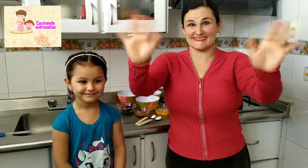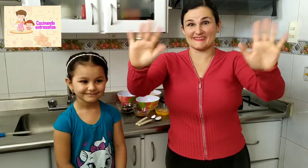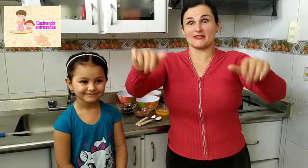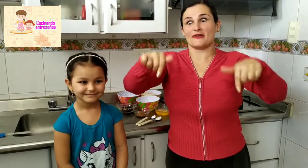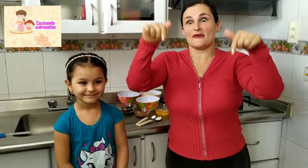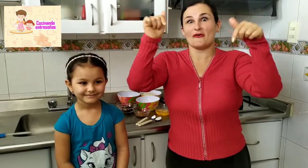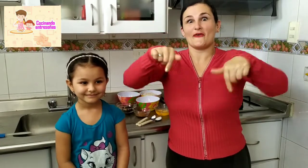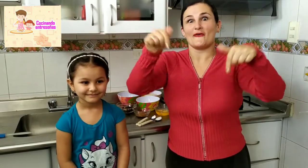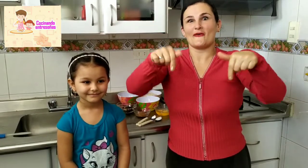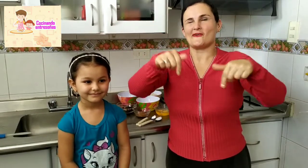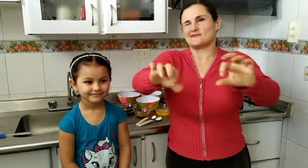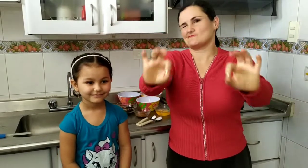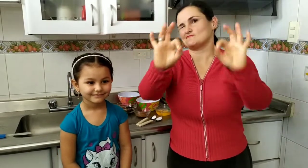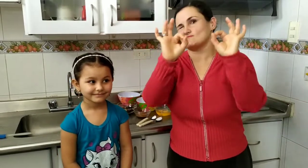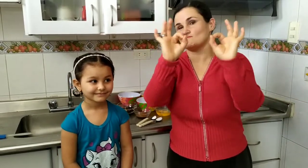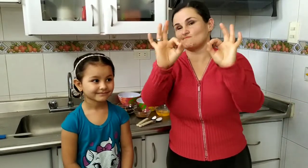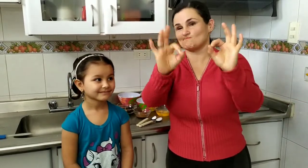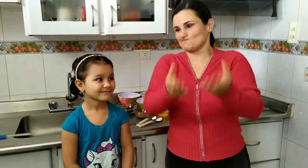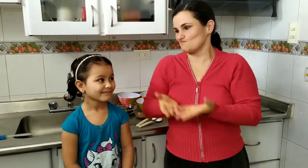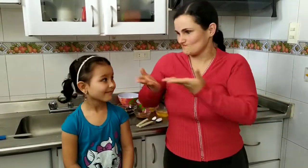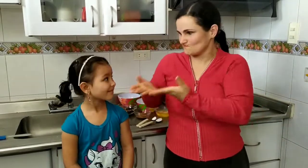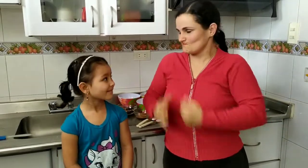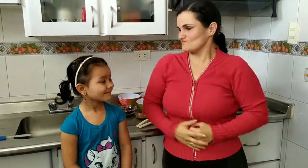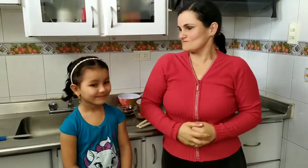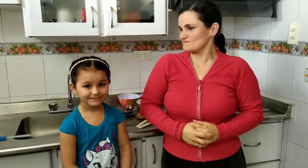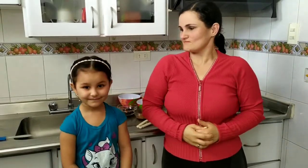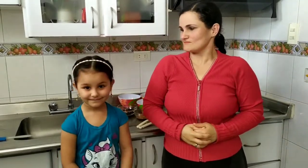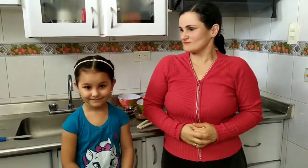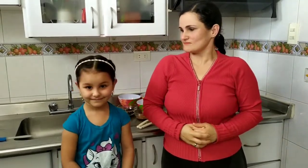Hola, hoy le tenemos algo muy especial.